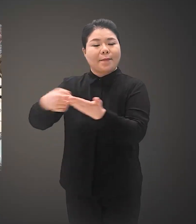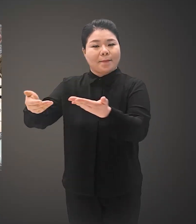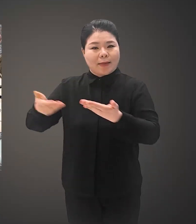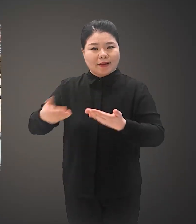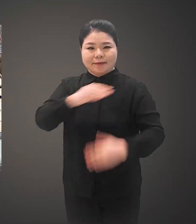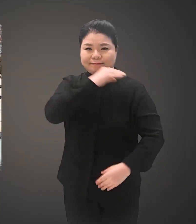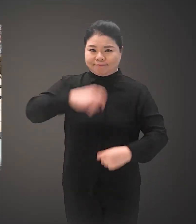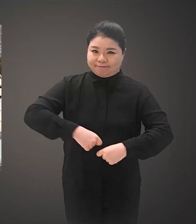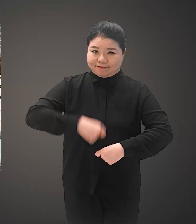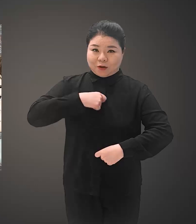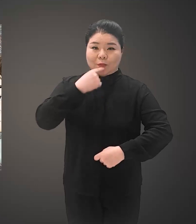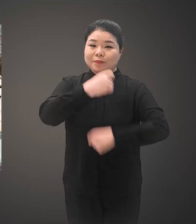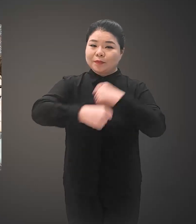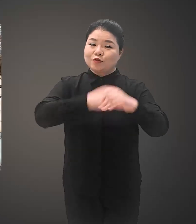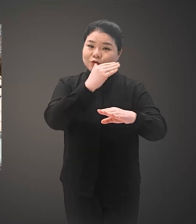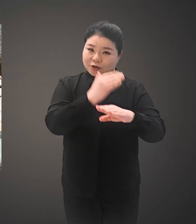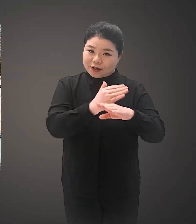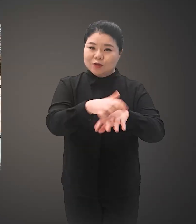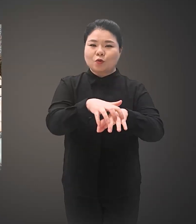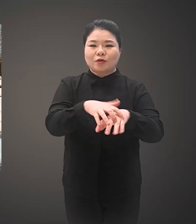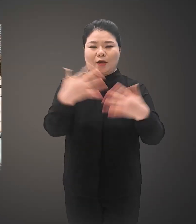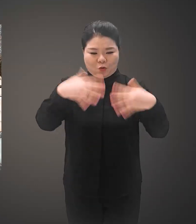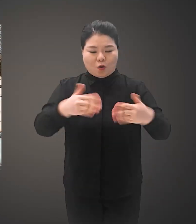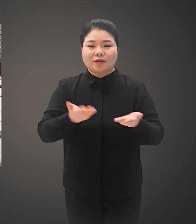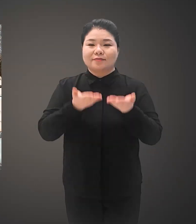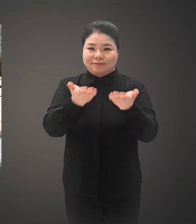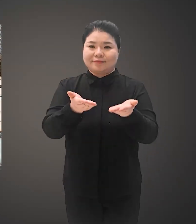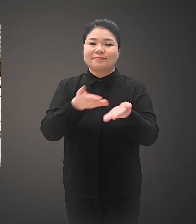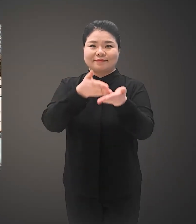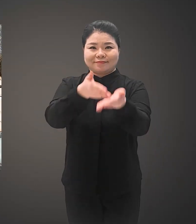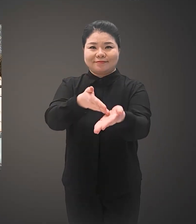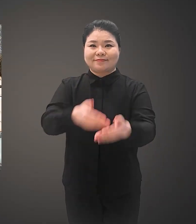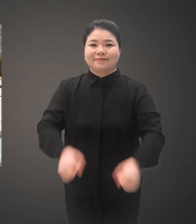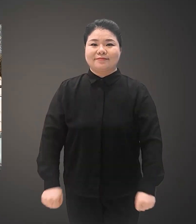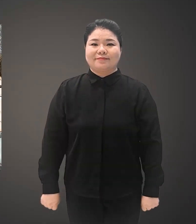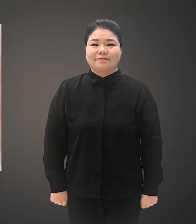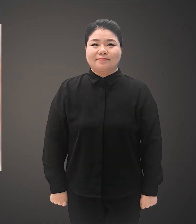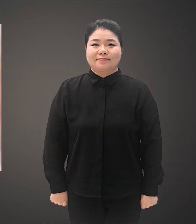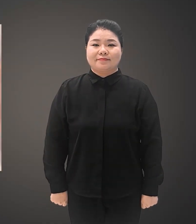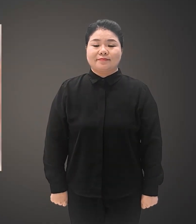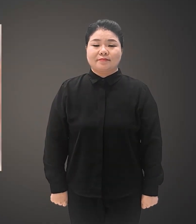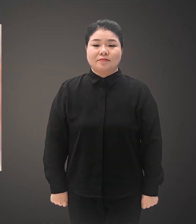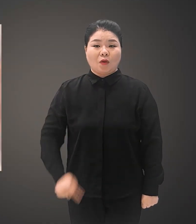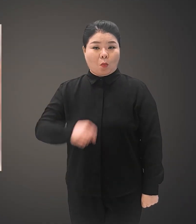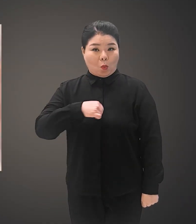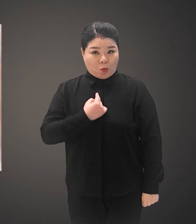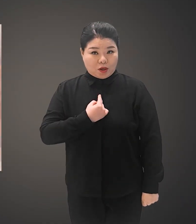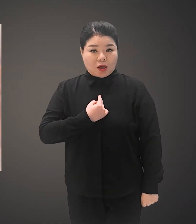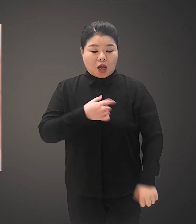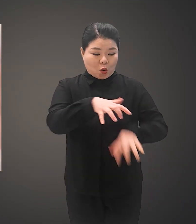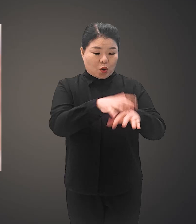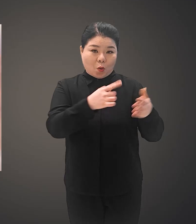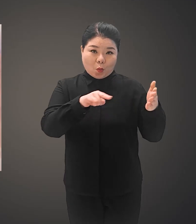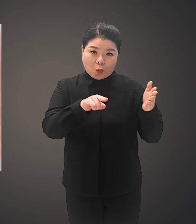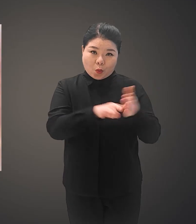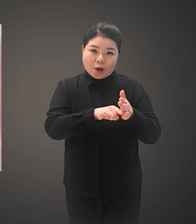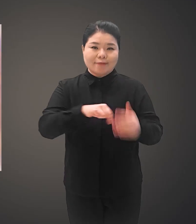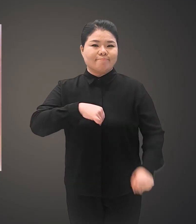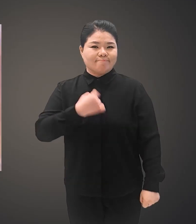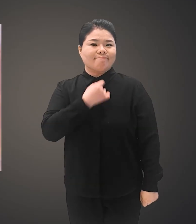보장받는 정의롭고 민주적인 조직의 조건을 제시한다. 조직 구성원 스스로가 조직을